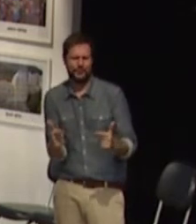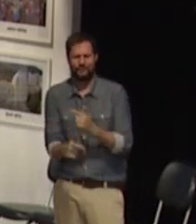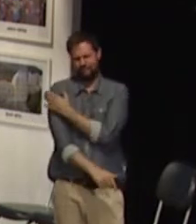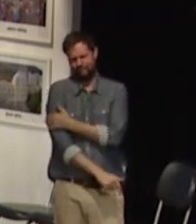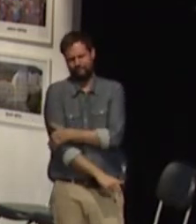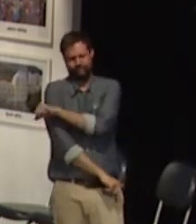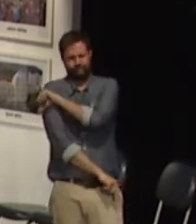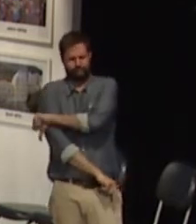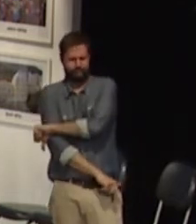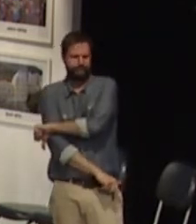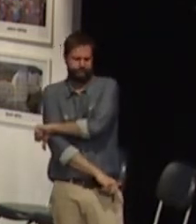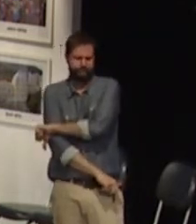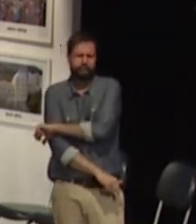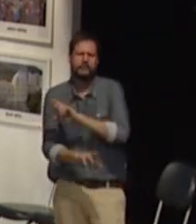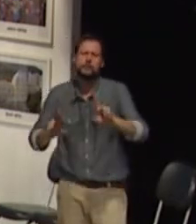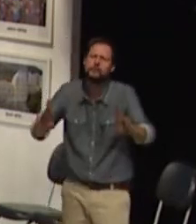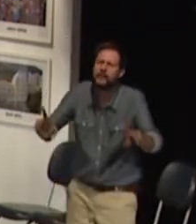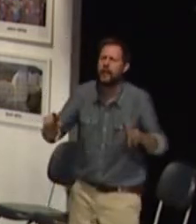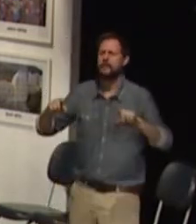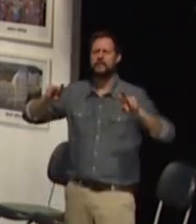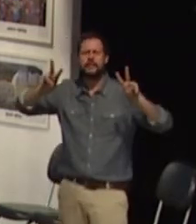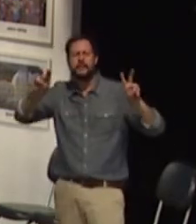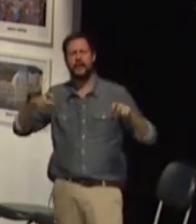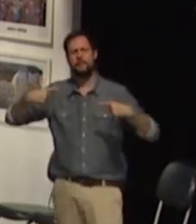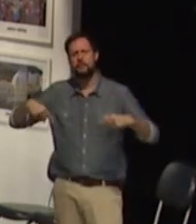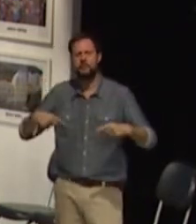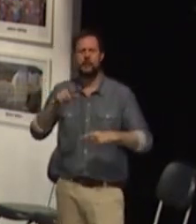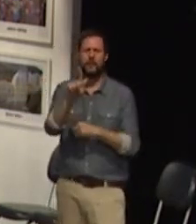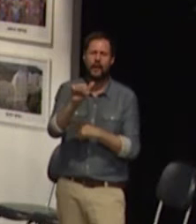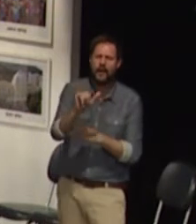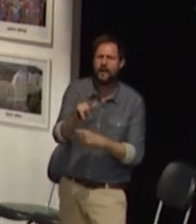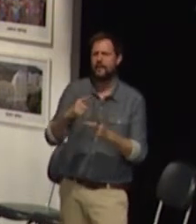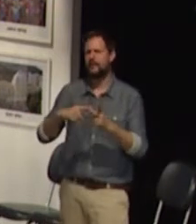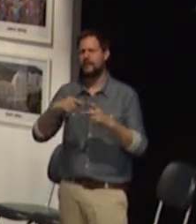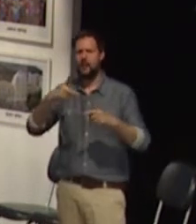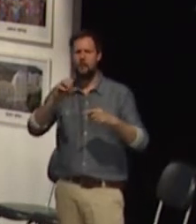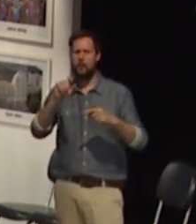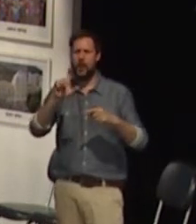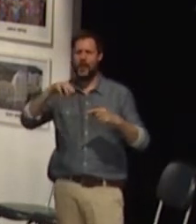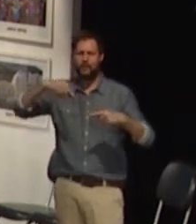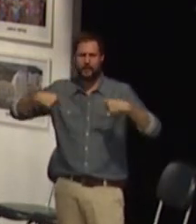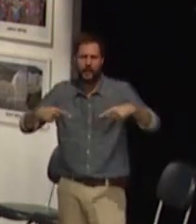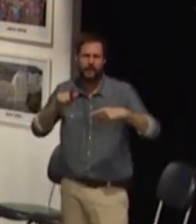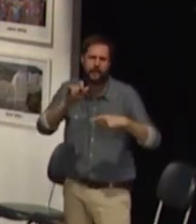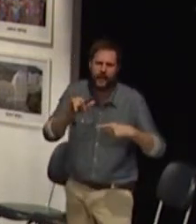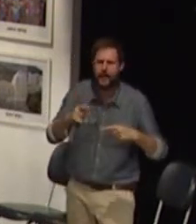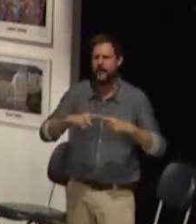questões eram poucas, né, sobre Libras. Então, esse foi o lado ruim. Né? Por exemplo, a